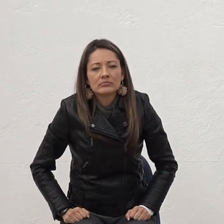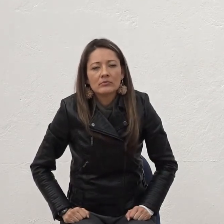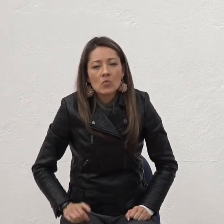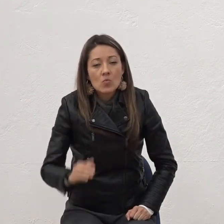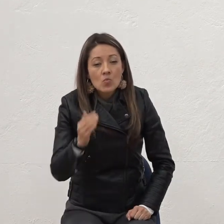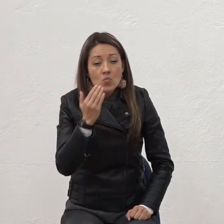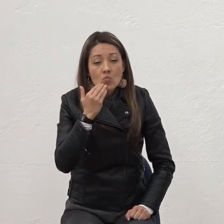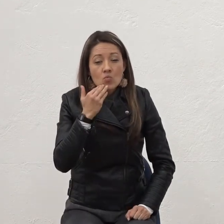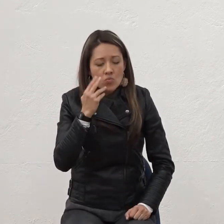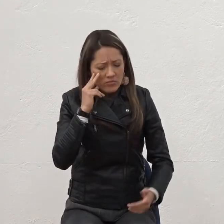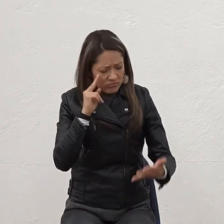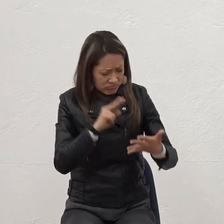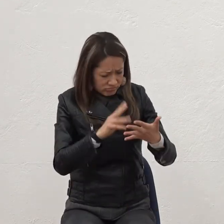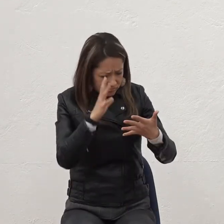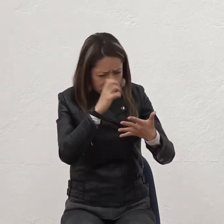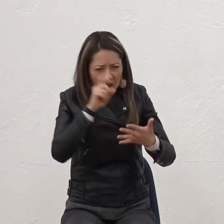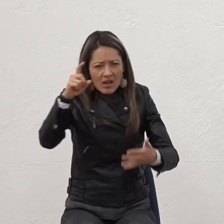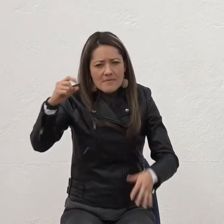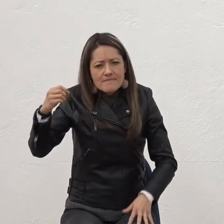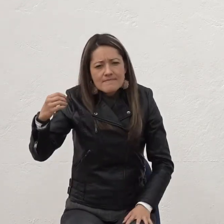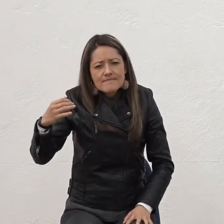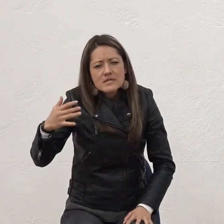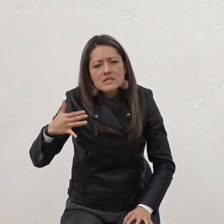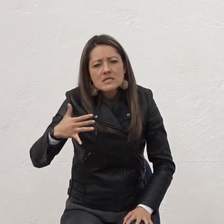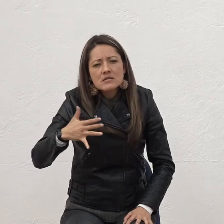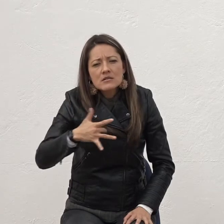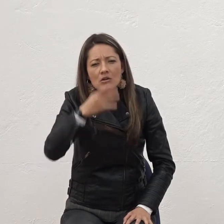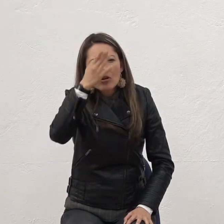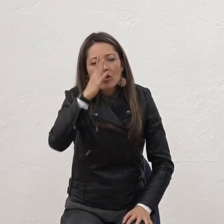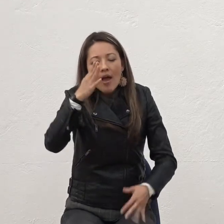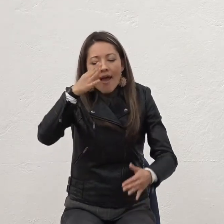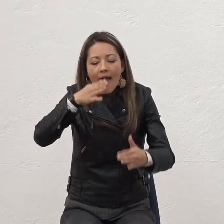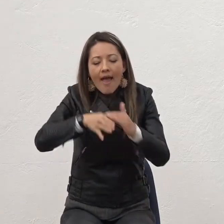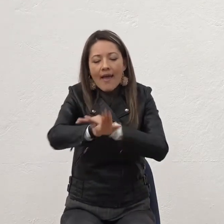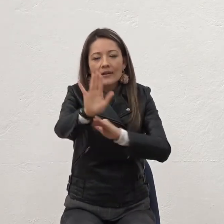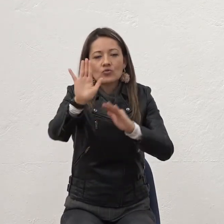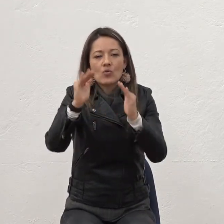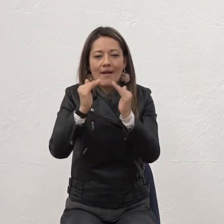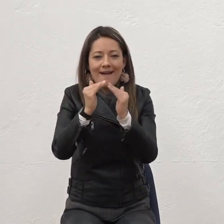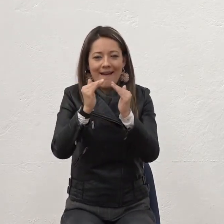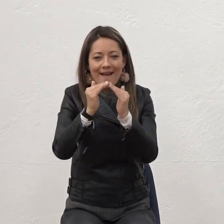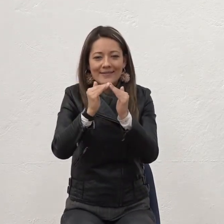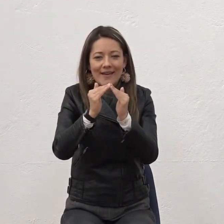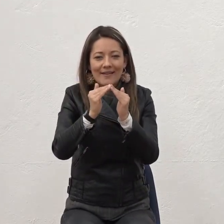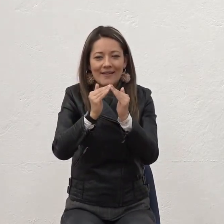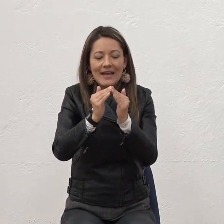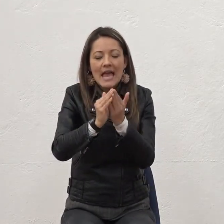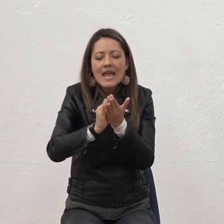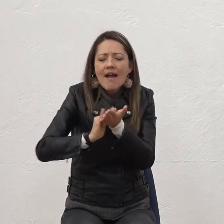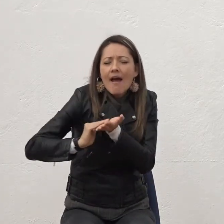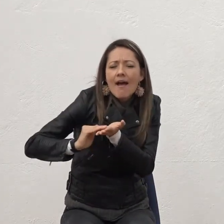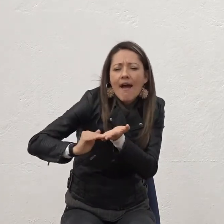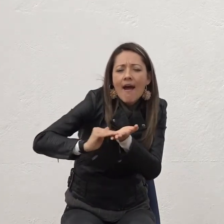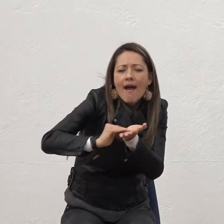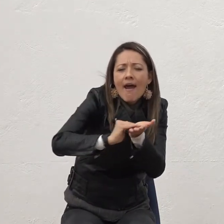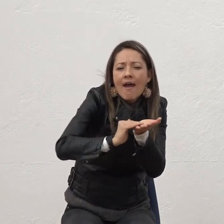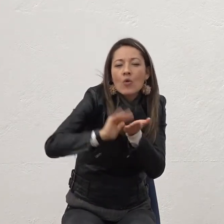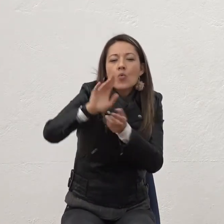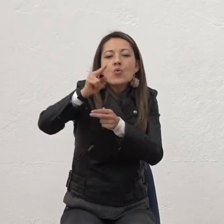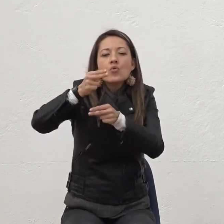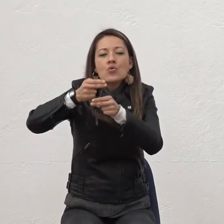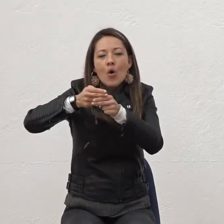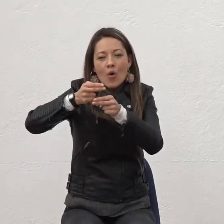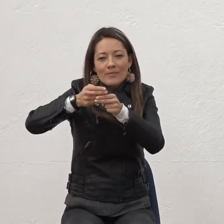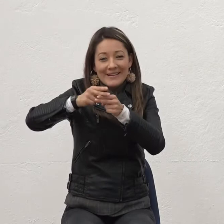Cuando yo miraba esto, la misericordia del Señor entró a la casa de Zaqueo y restituyó en él un